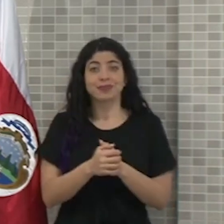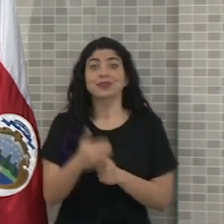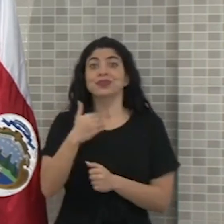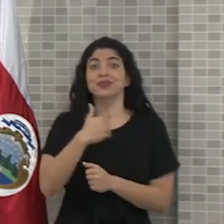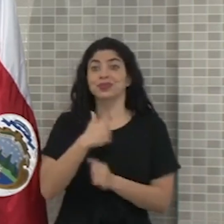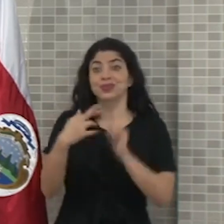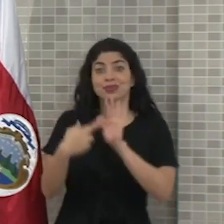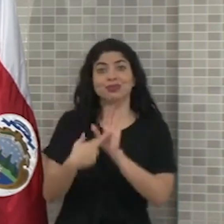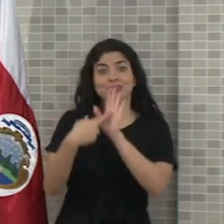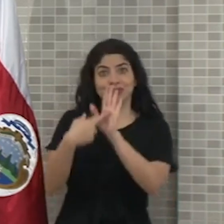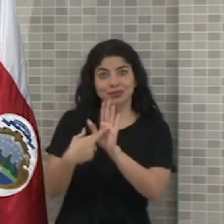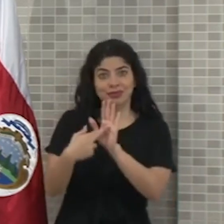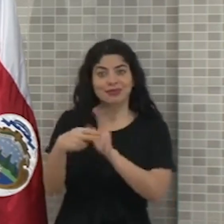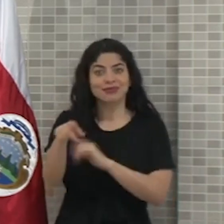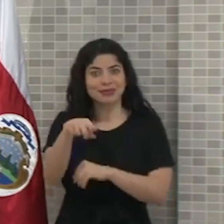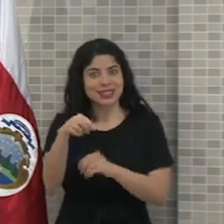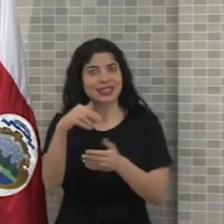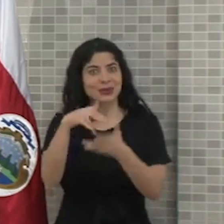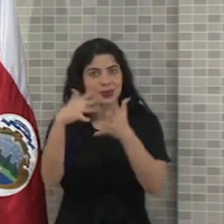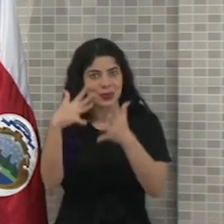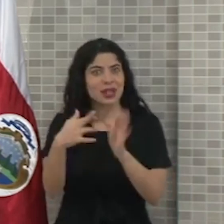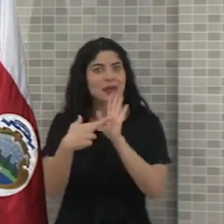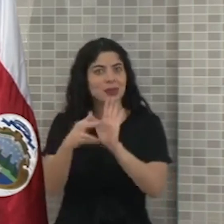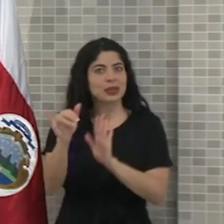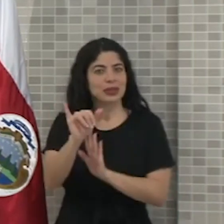Tenemos representantes de esos estudiantes acá.